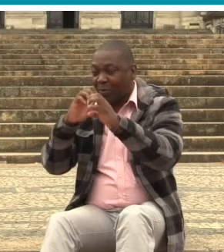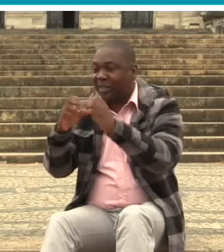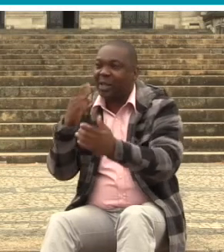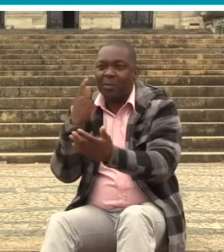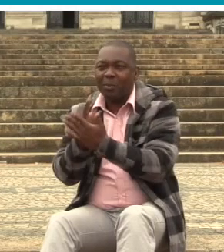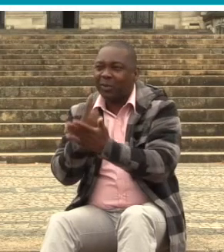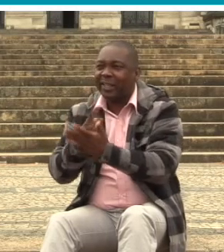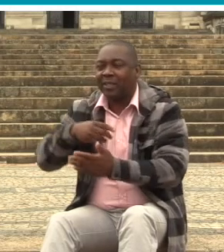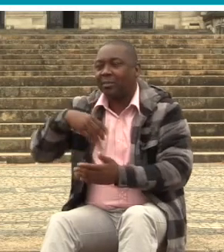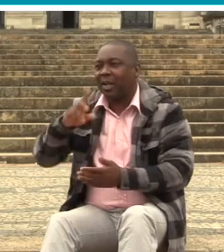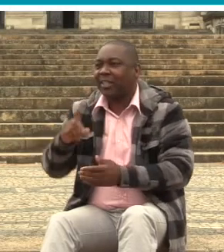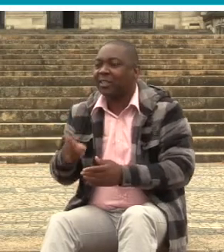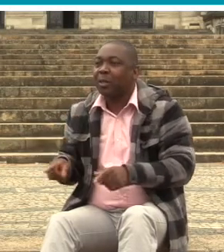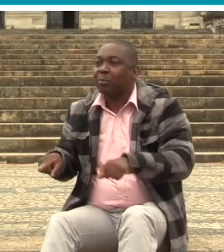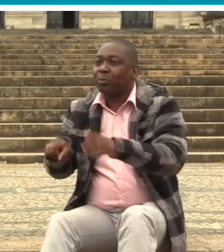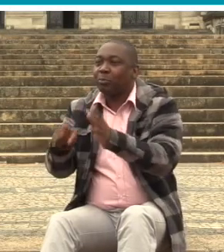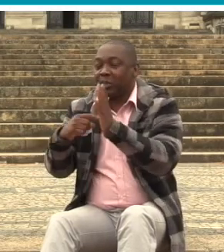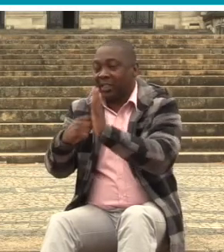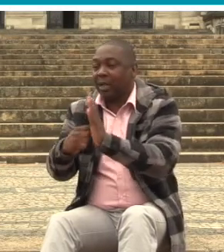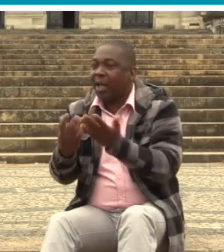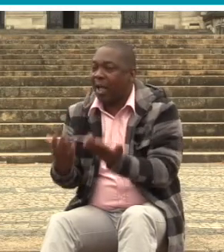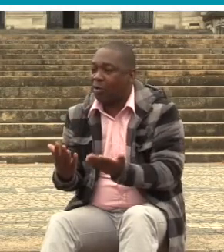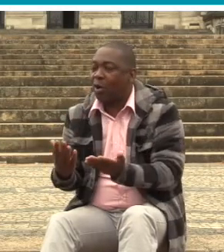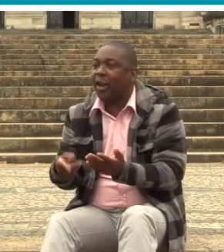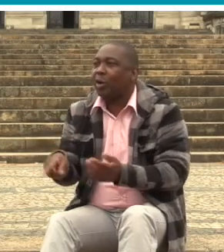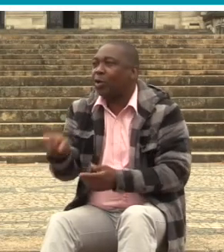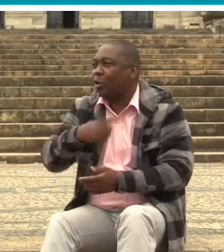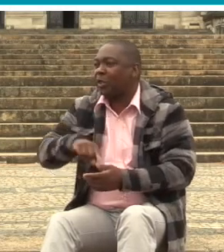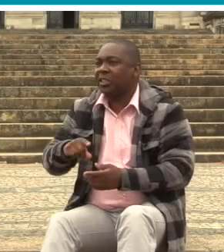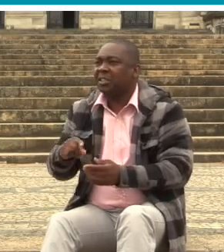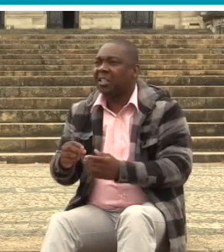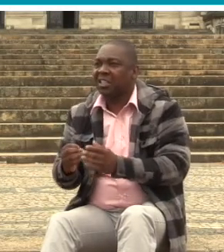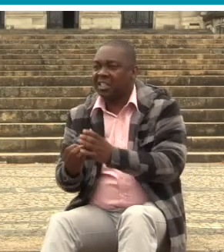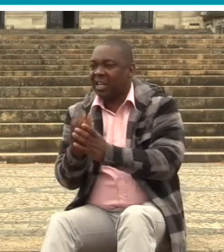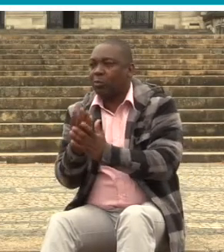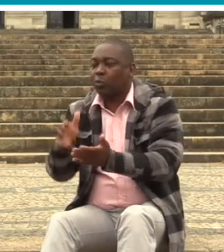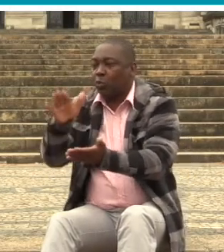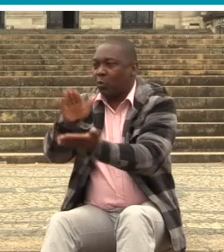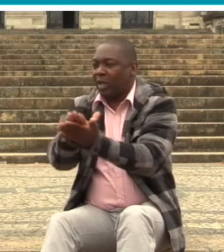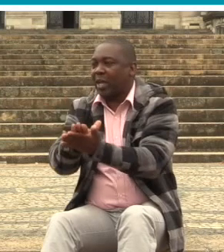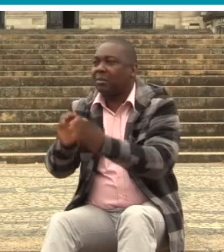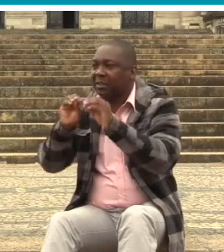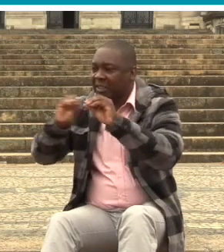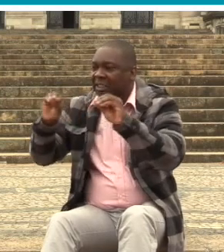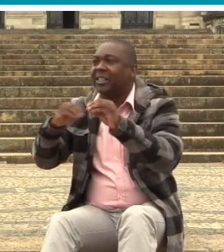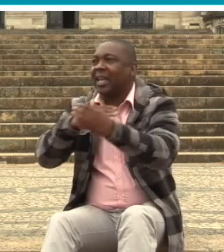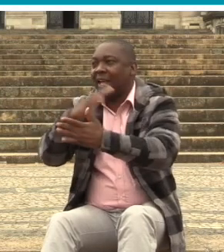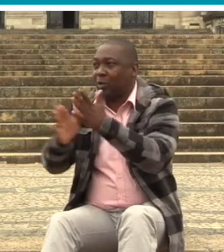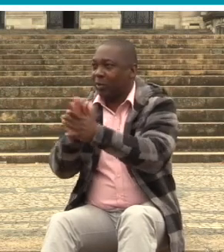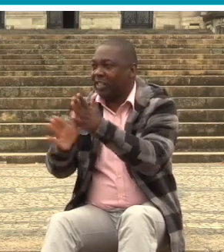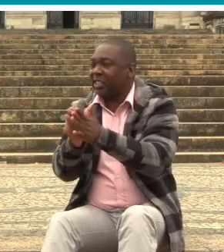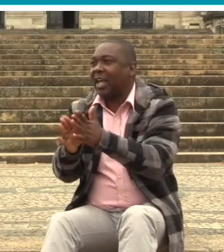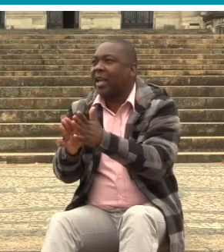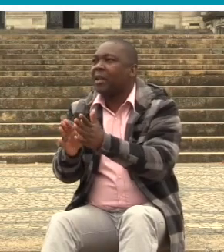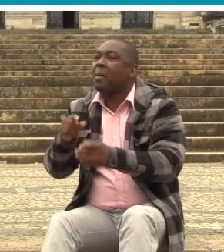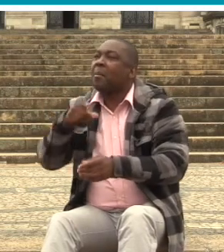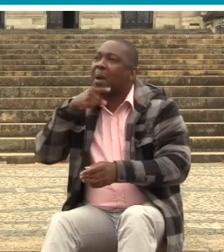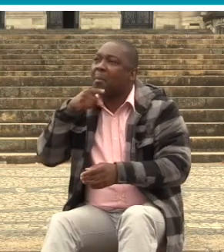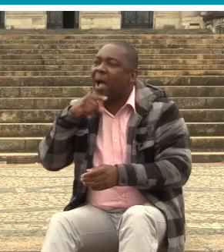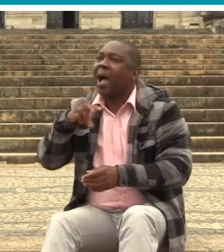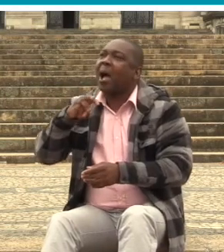Na verdade, a comunicação é mais importante. A título de exemplo, nós criamos agora